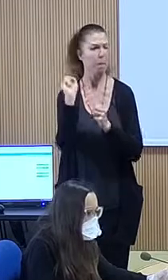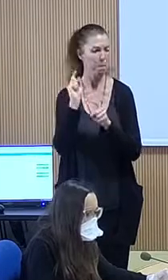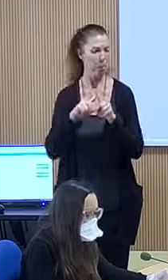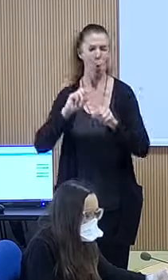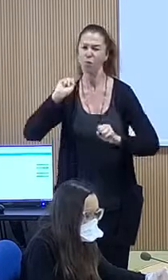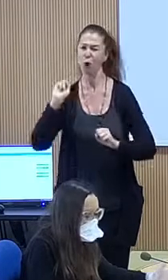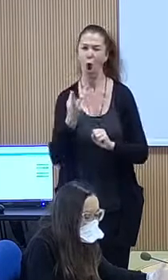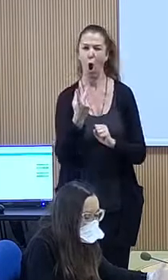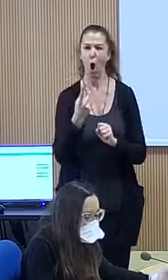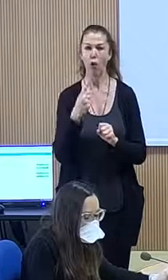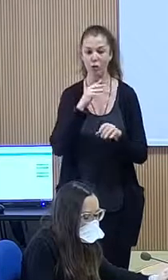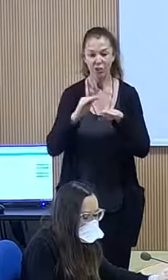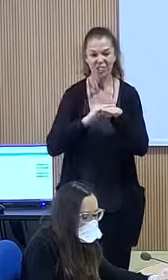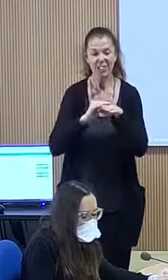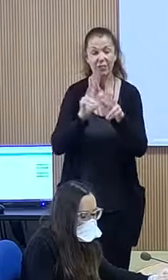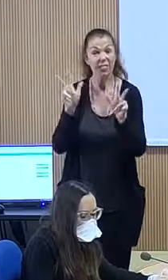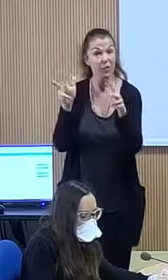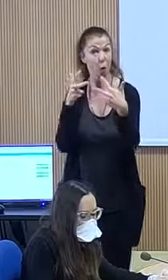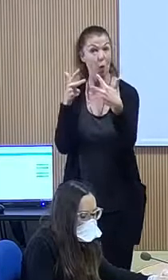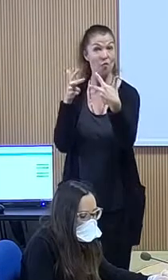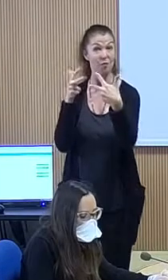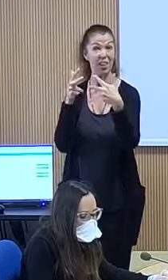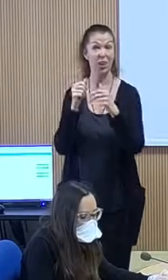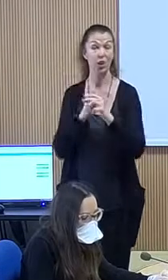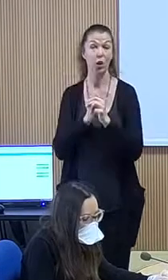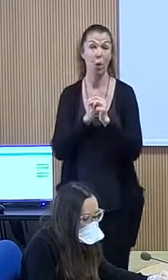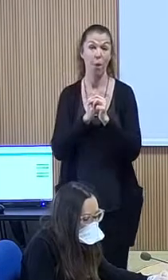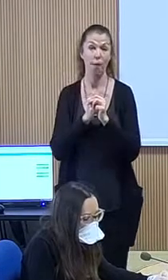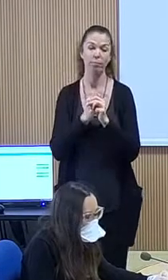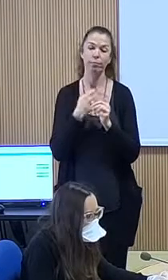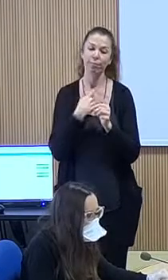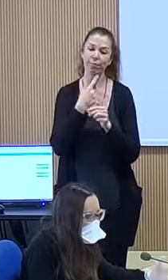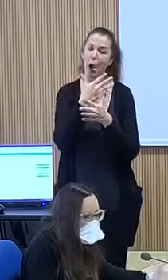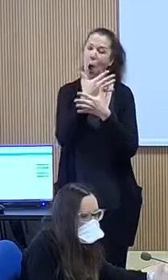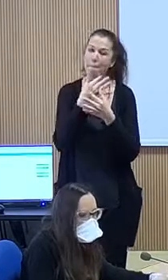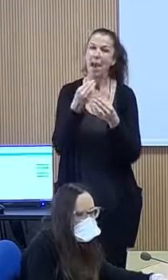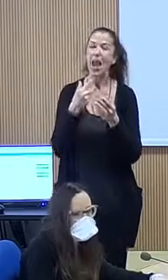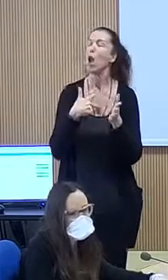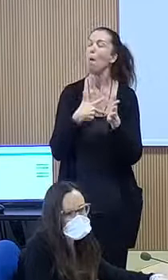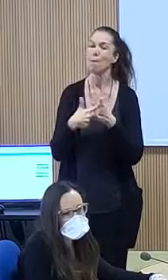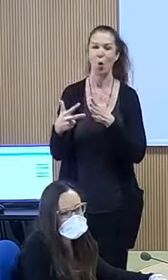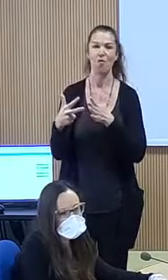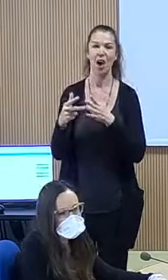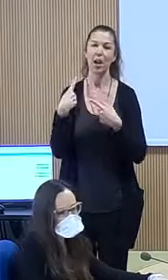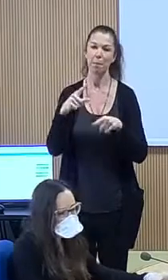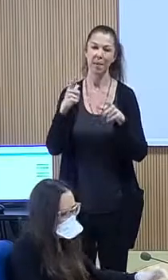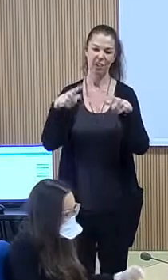video per cui è stato bello però provarci proprio per la città